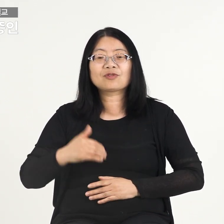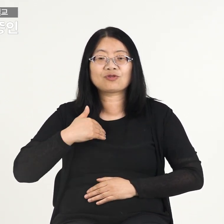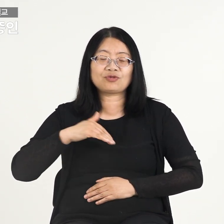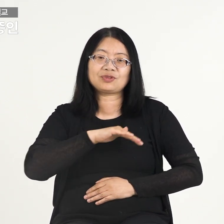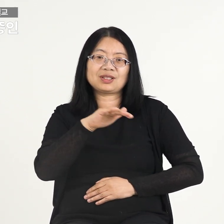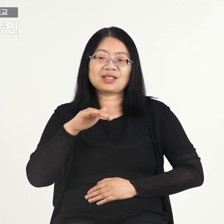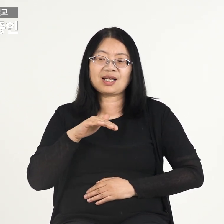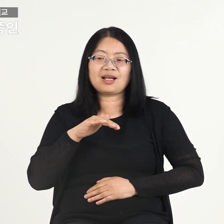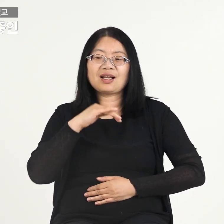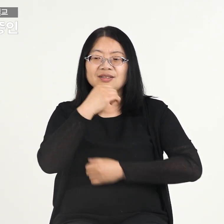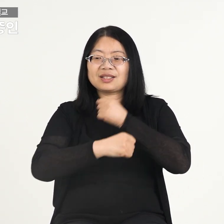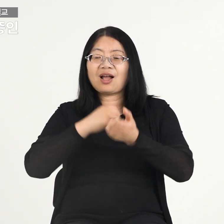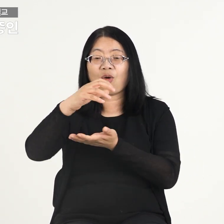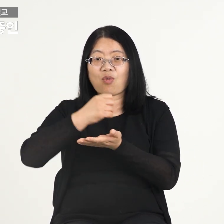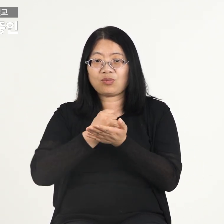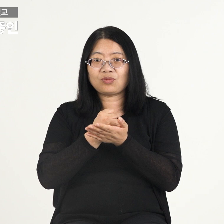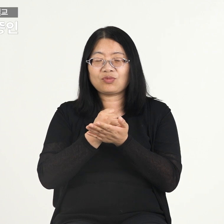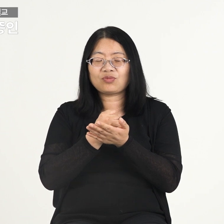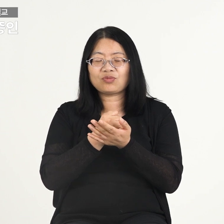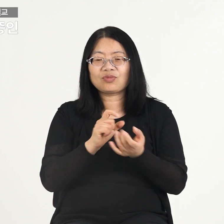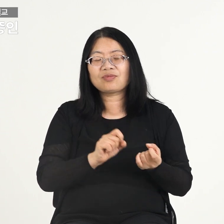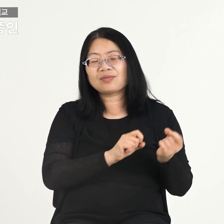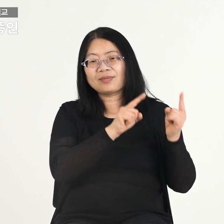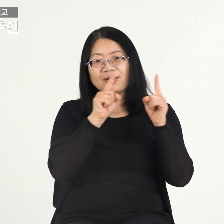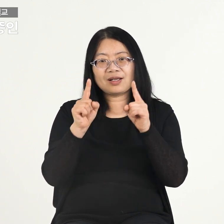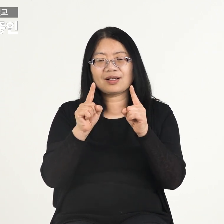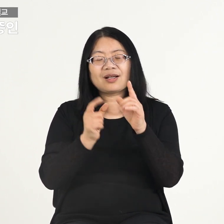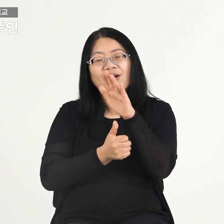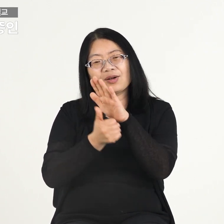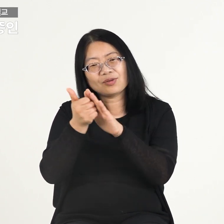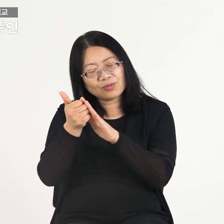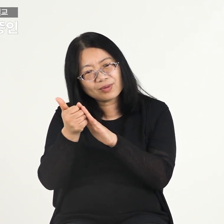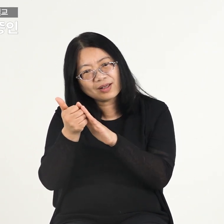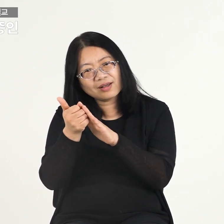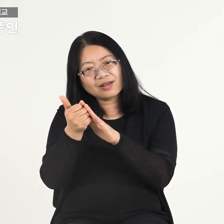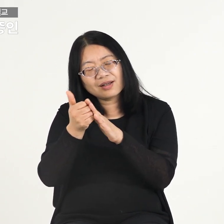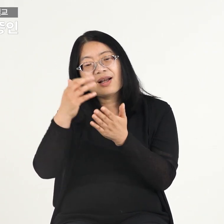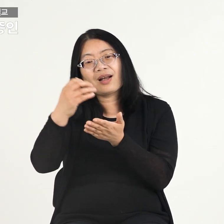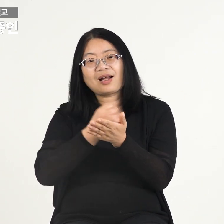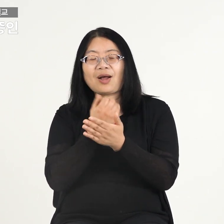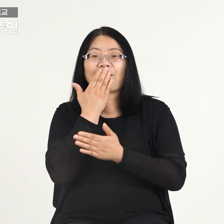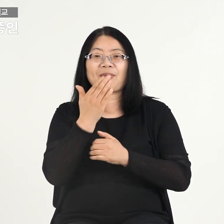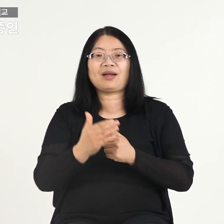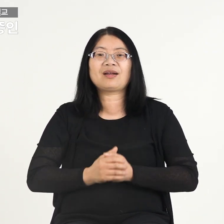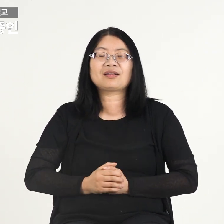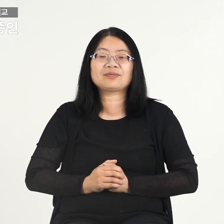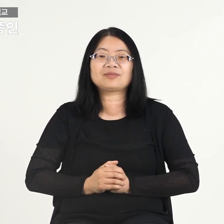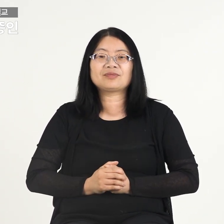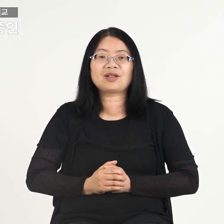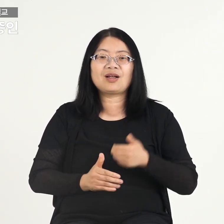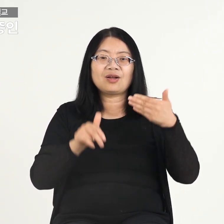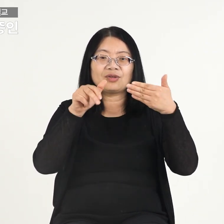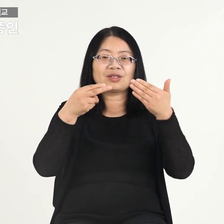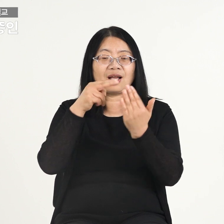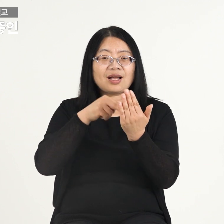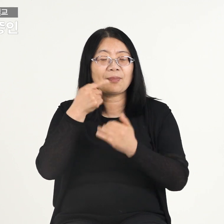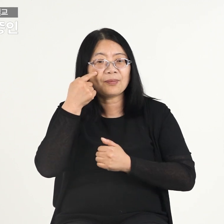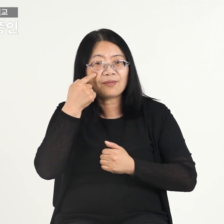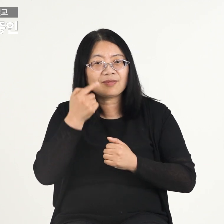우리가 자유를 얻고 회복이, 소망이 가능해지게 되었던 거죠. 그래서 9절을 보세요.